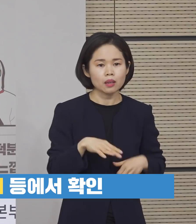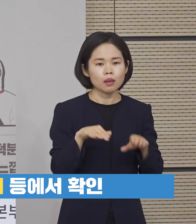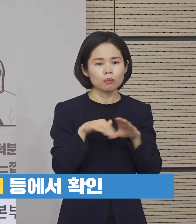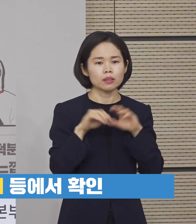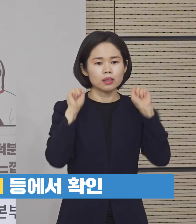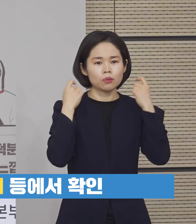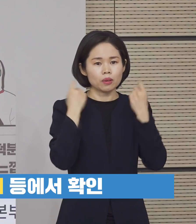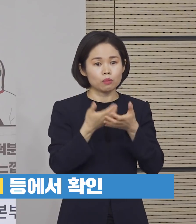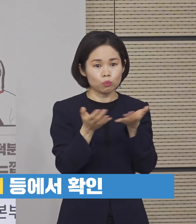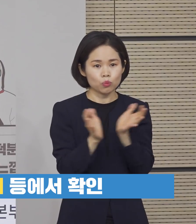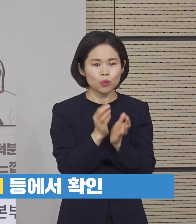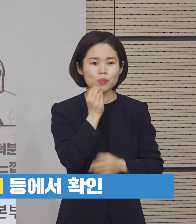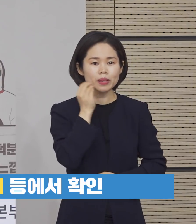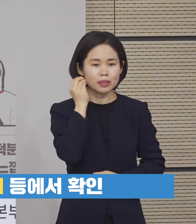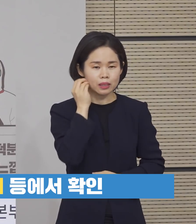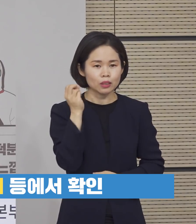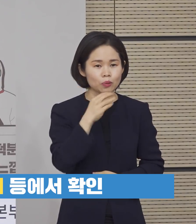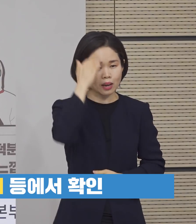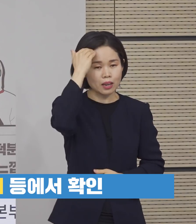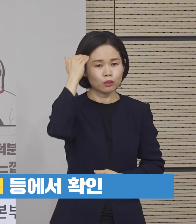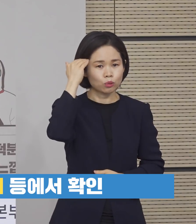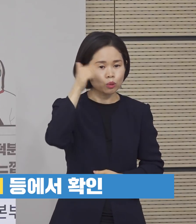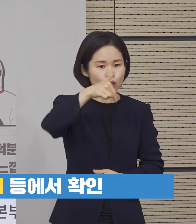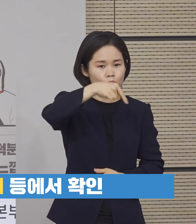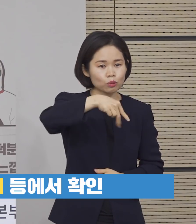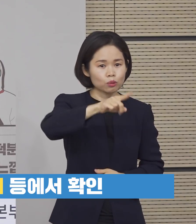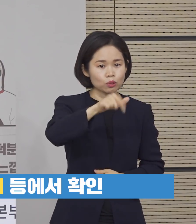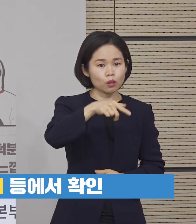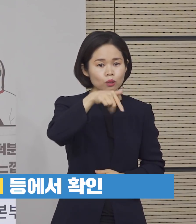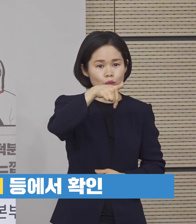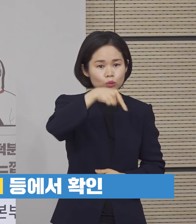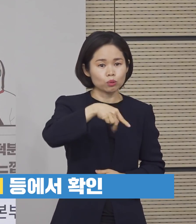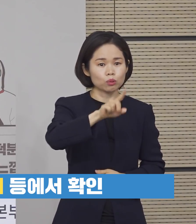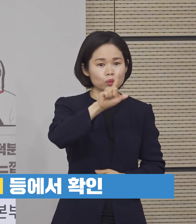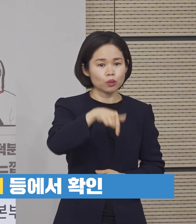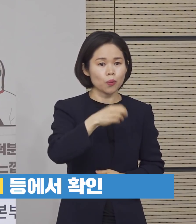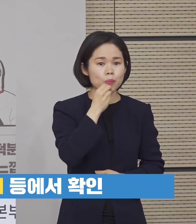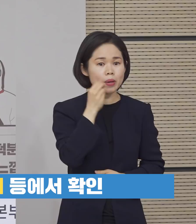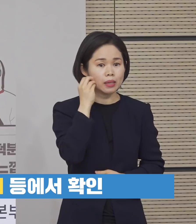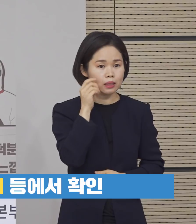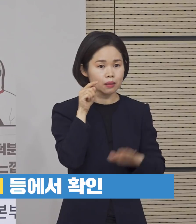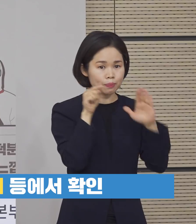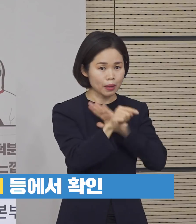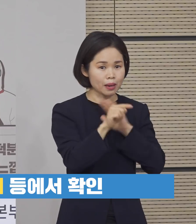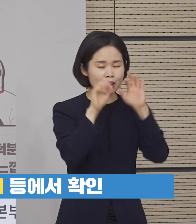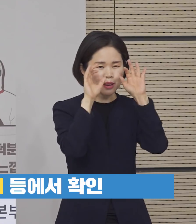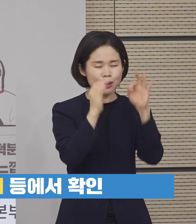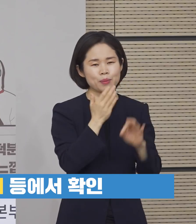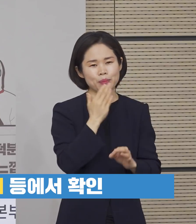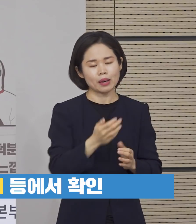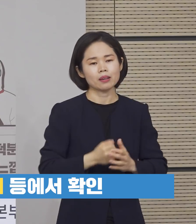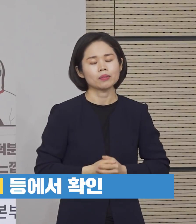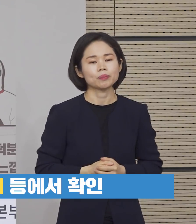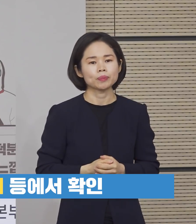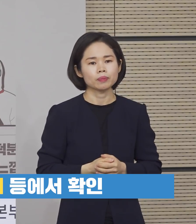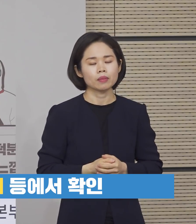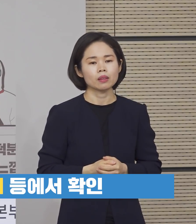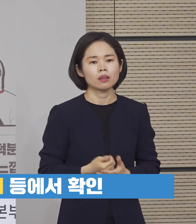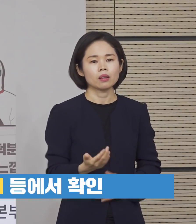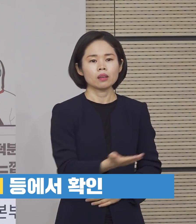수칙은 문화체육관광부의 홈페이지, 대한민국 구석구석 홈페이지 등을 통해서 확인하실 수